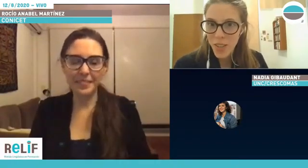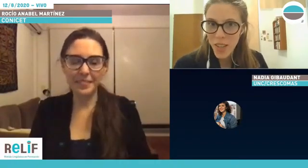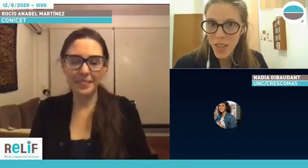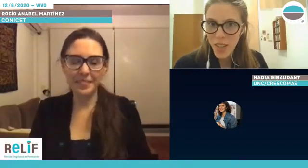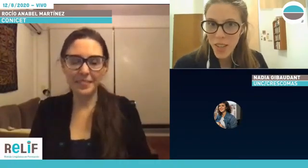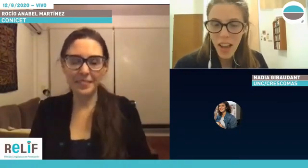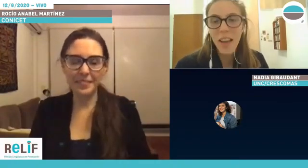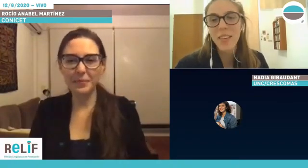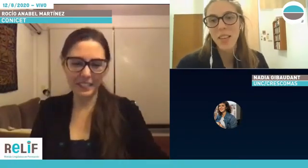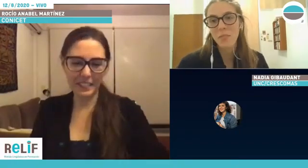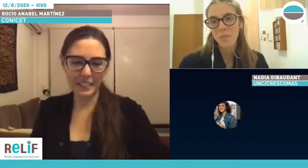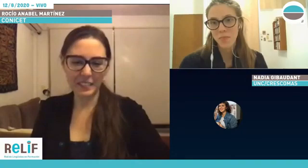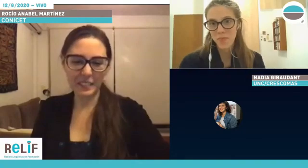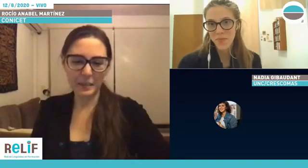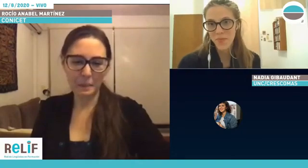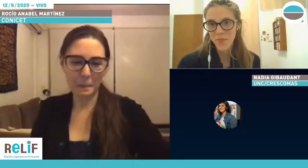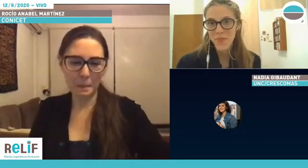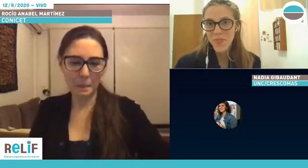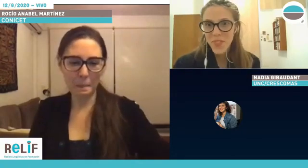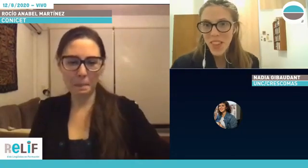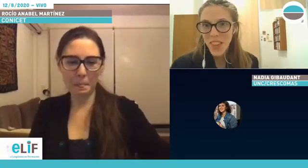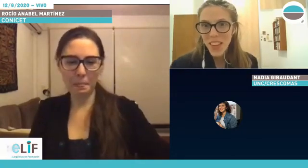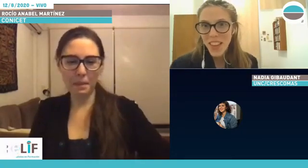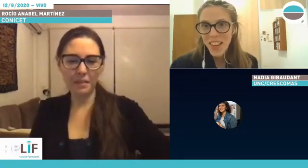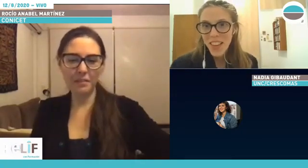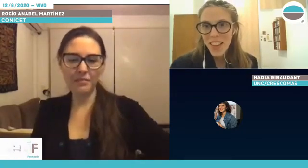y el audio. Ah, ahí está.